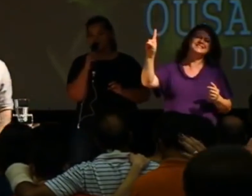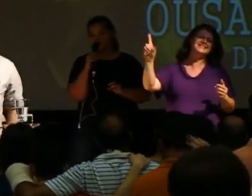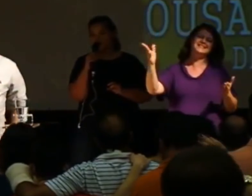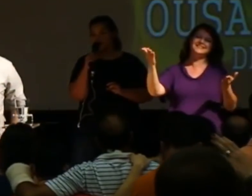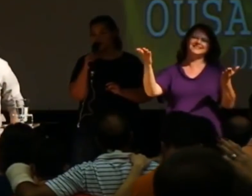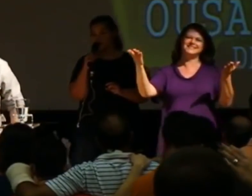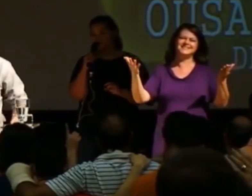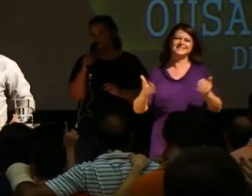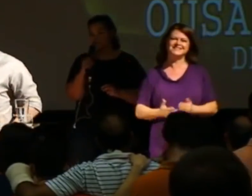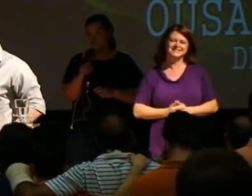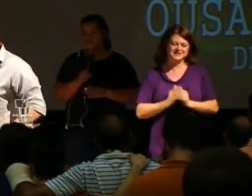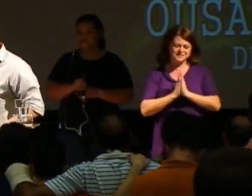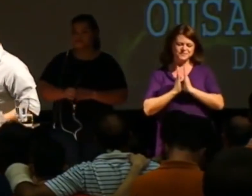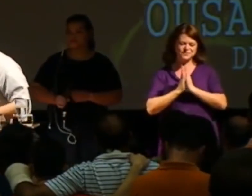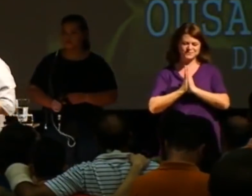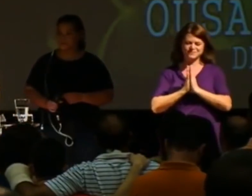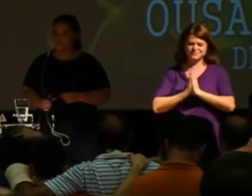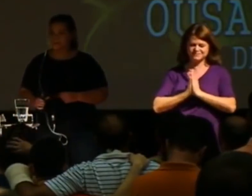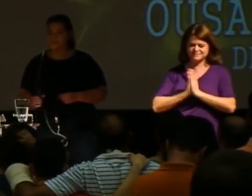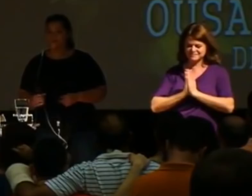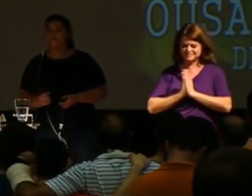ousado amor. Feche seus olhos agora, feche seus olhos.